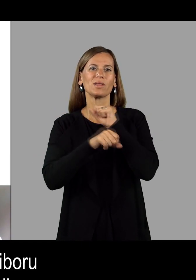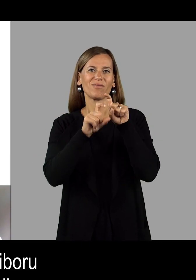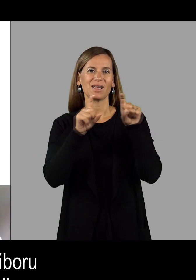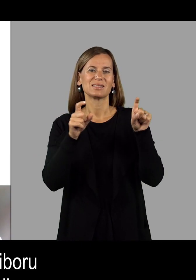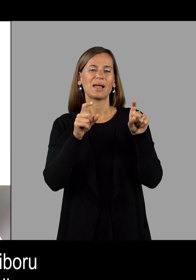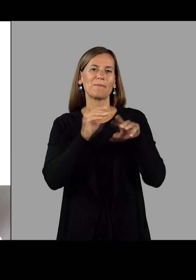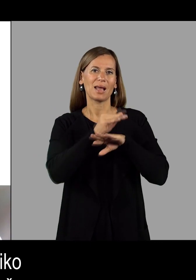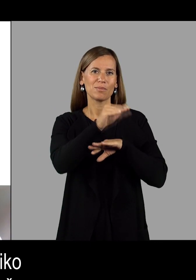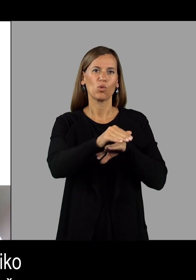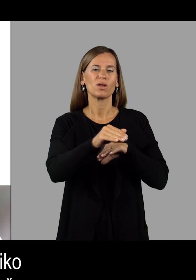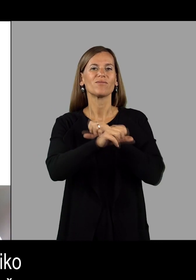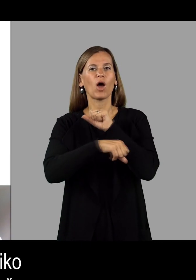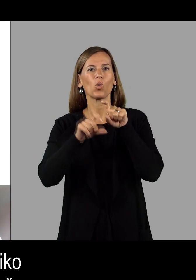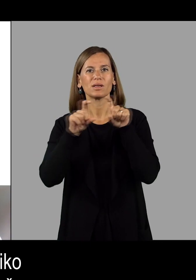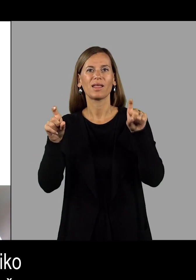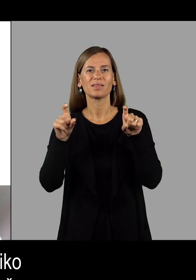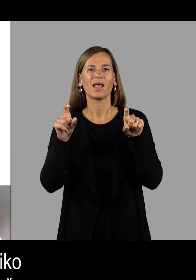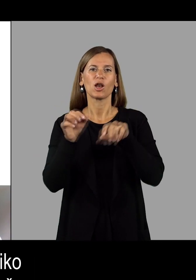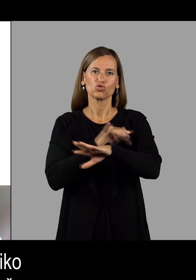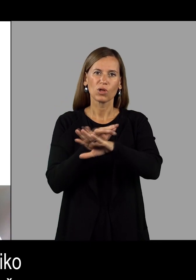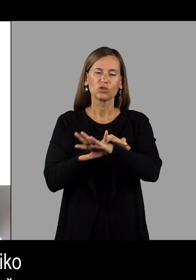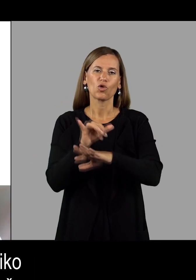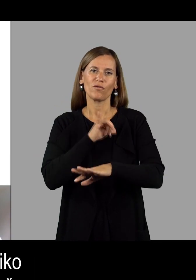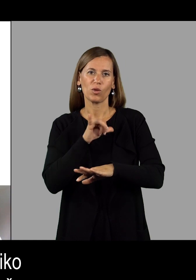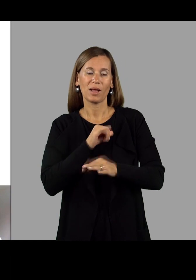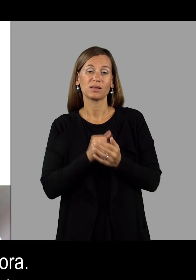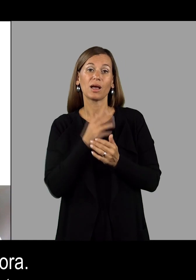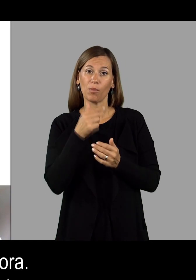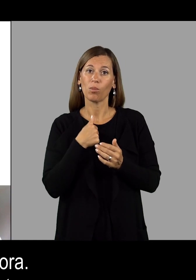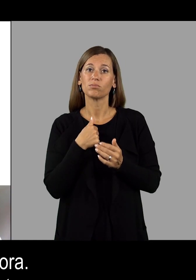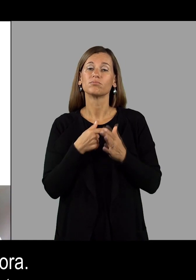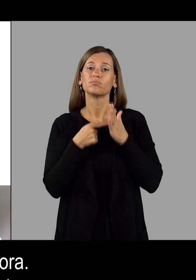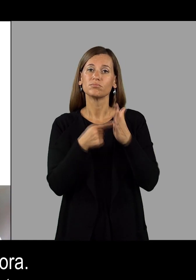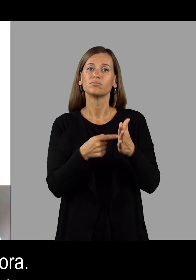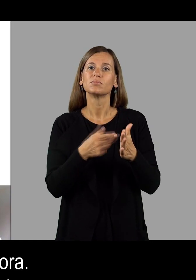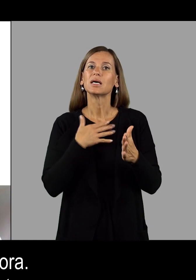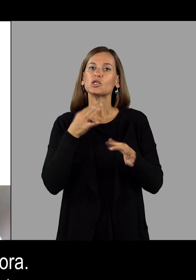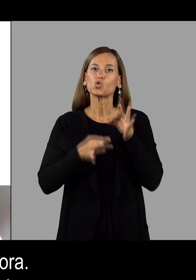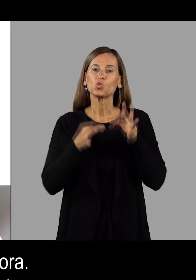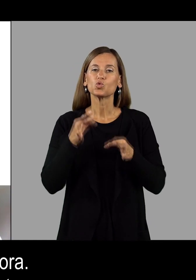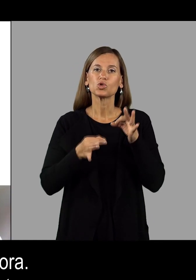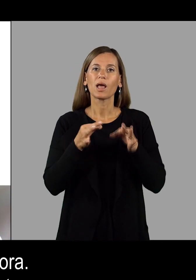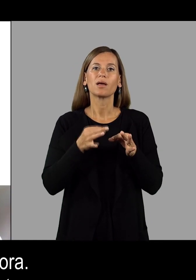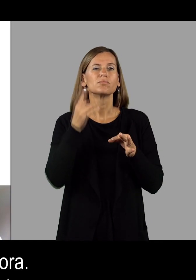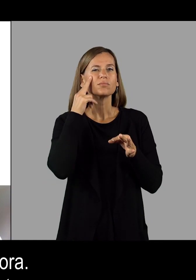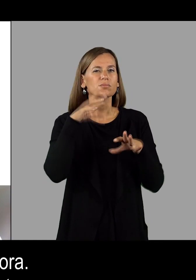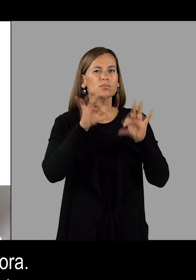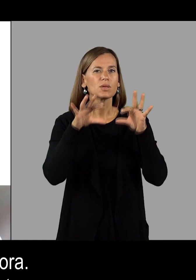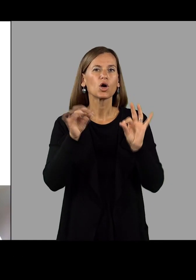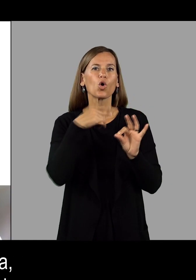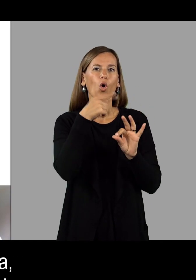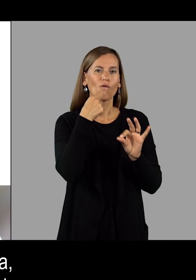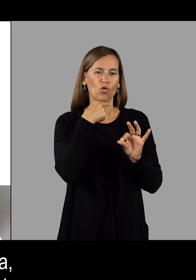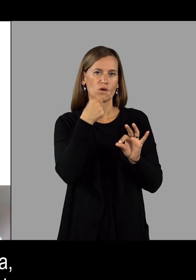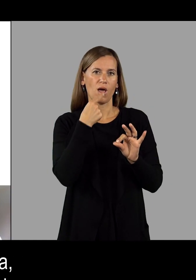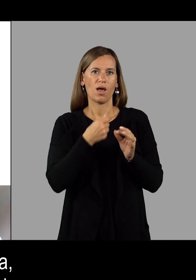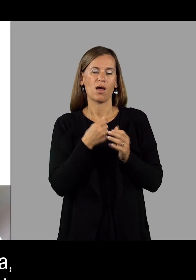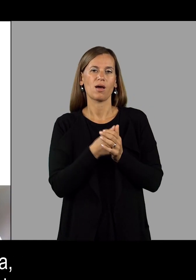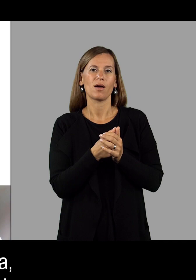za elektrotehniko, računalništvo in informatiko in vam bom predstavil splošne vidike razpoznavanja govora. V nadaljevanju se mi bosta